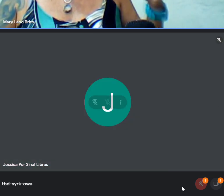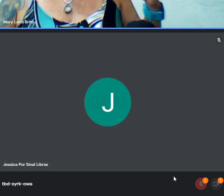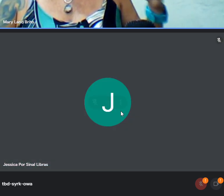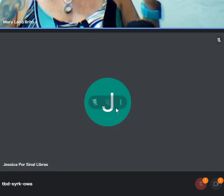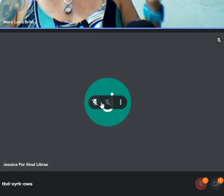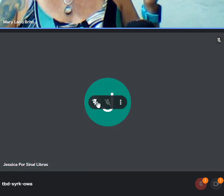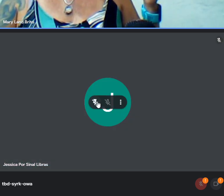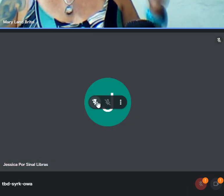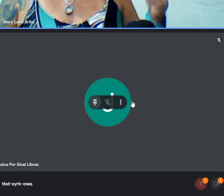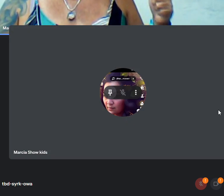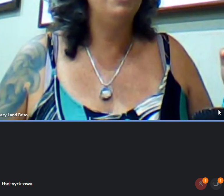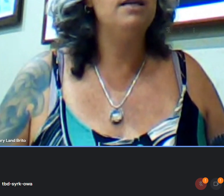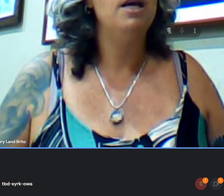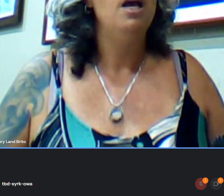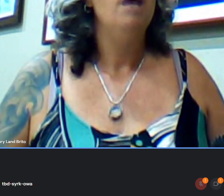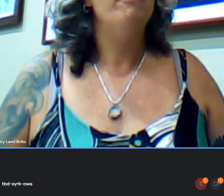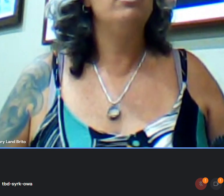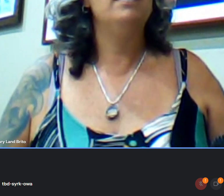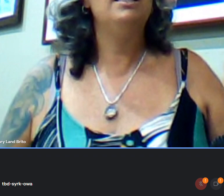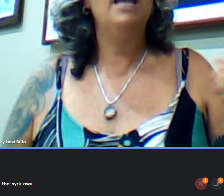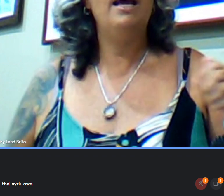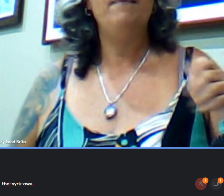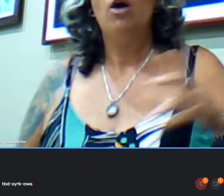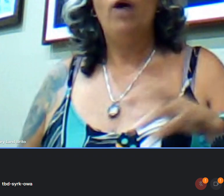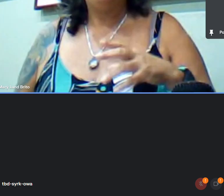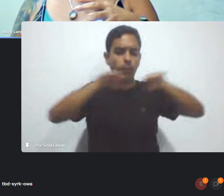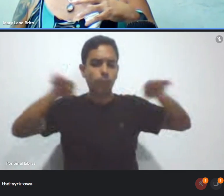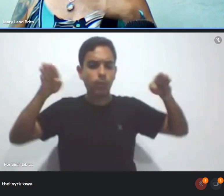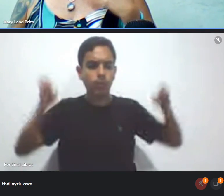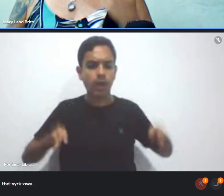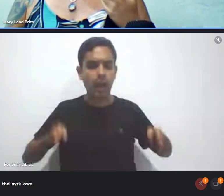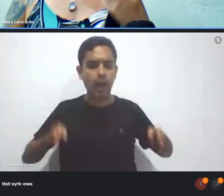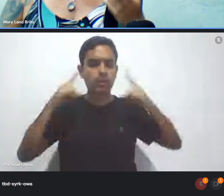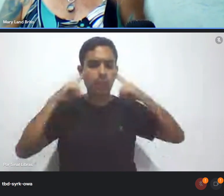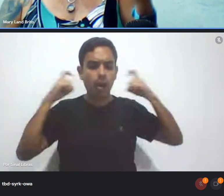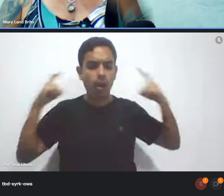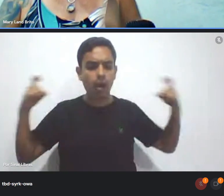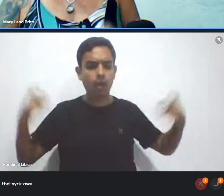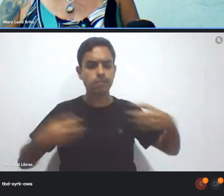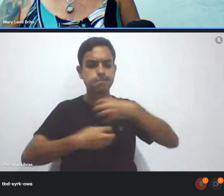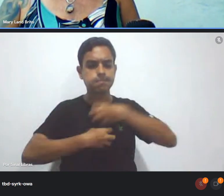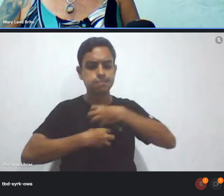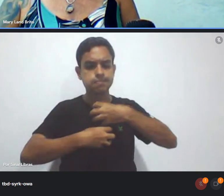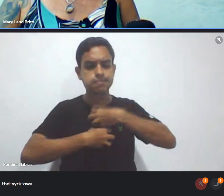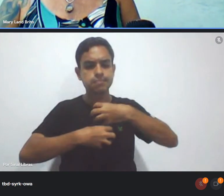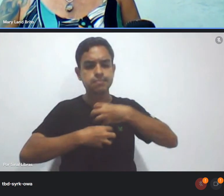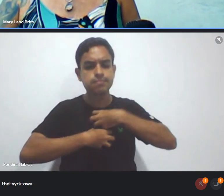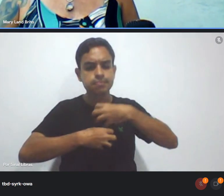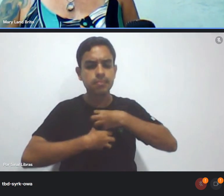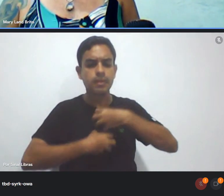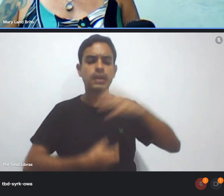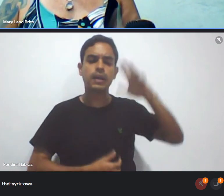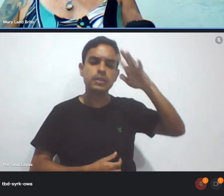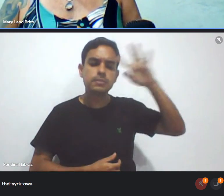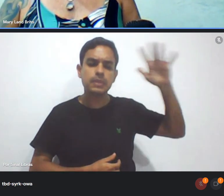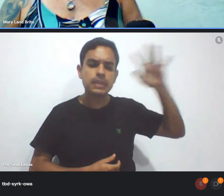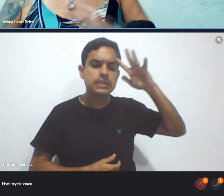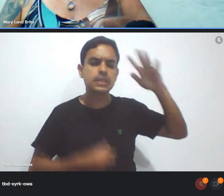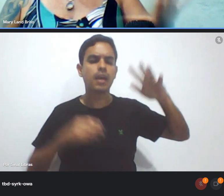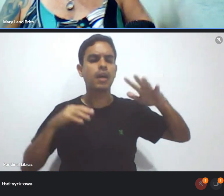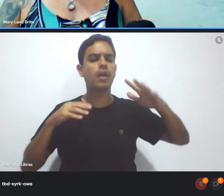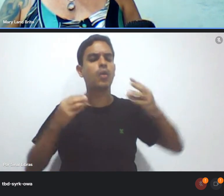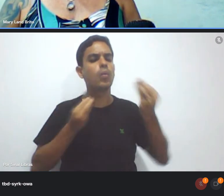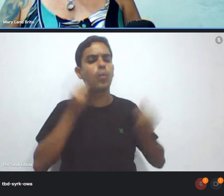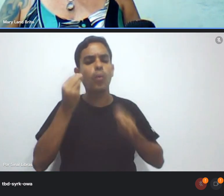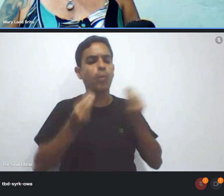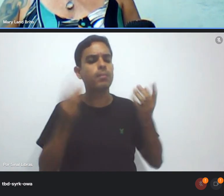uma certa tremida no ambiente, você ter, pensar que formas de incluir as pessoas. E aí, na dúvida, quem não